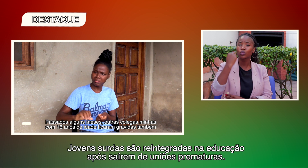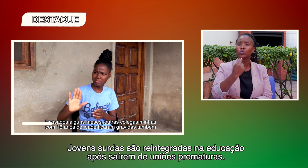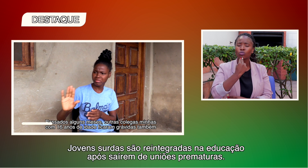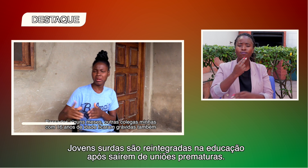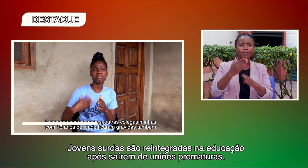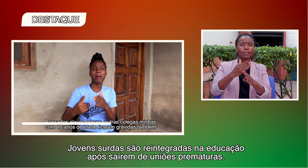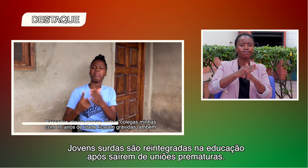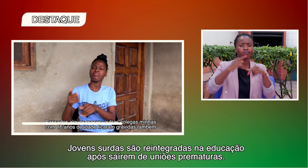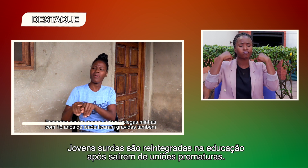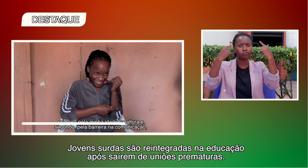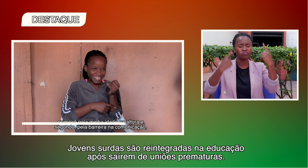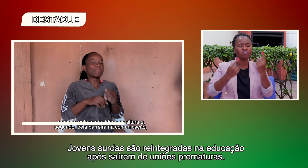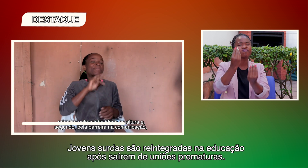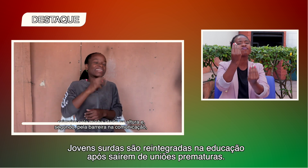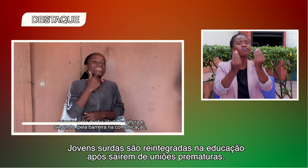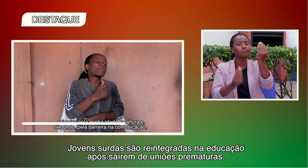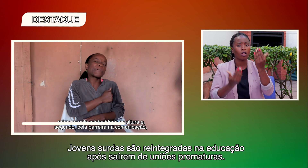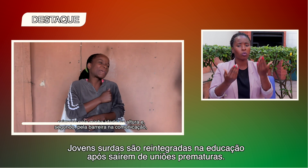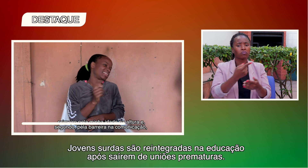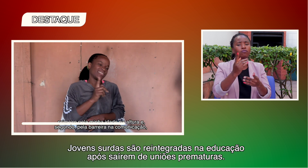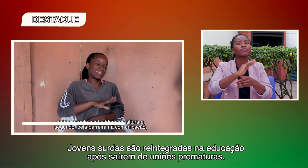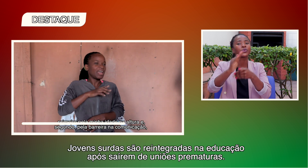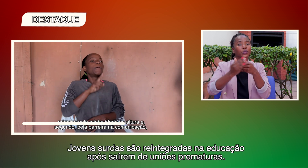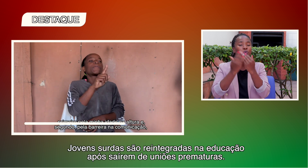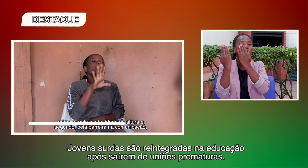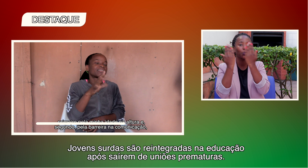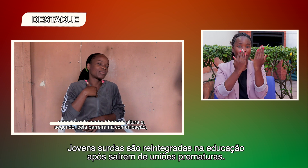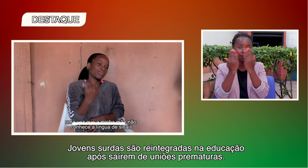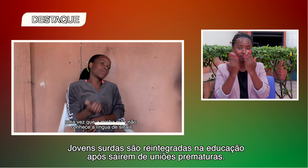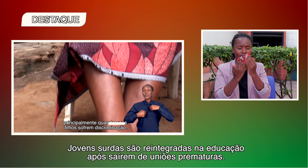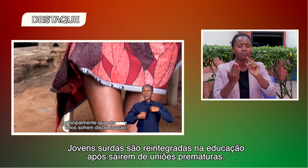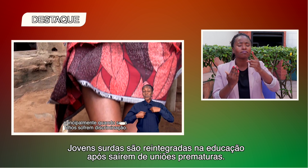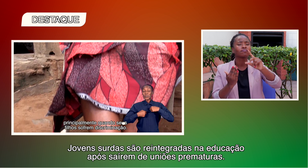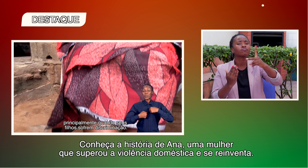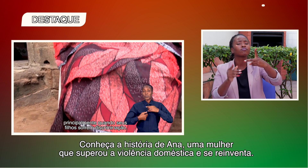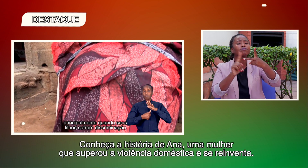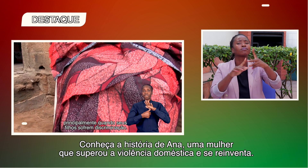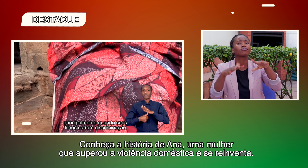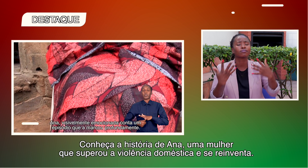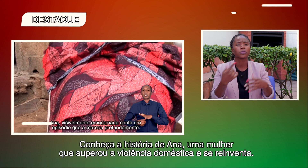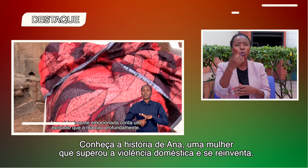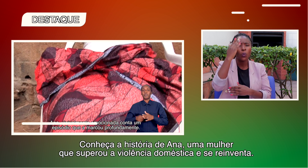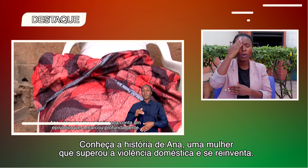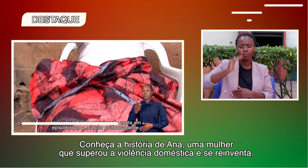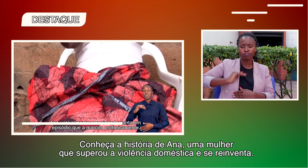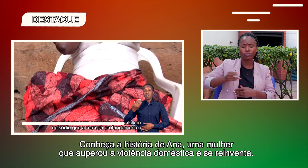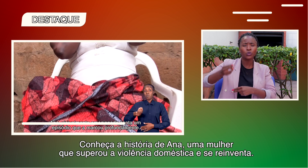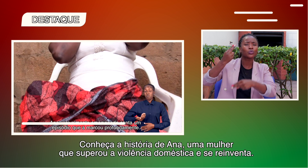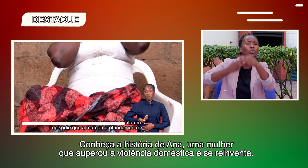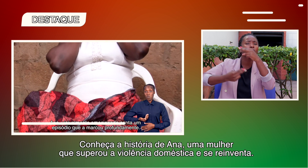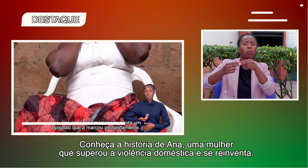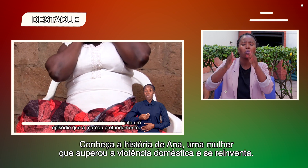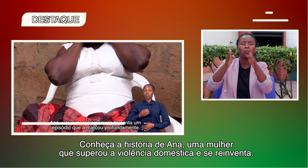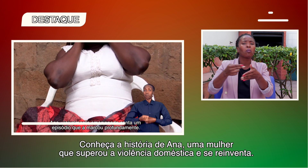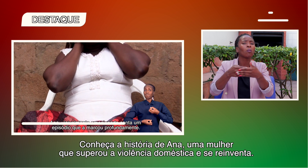Jovens surdas são reintegradas na educação após saírem de uniões prematuras. Conhece a história de Ana, uma mulher